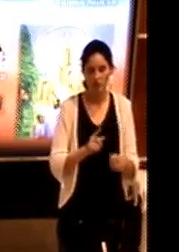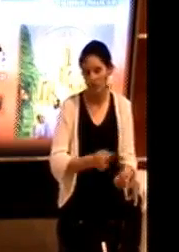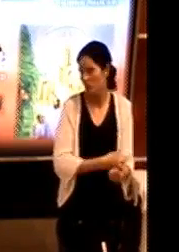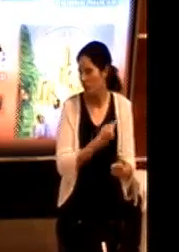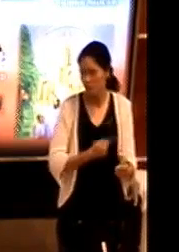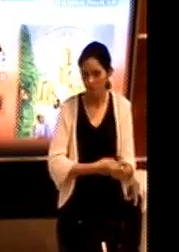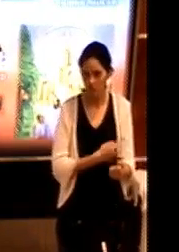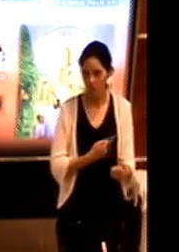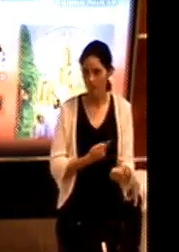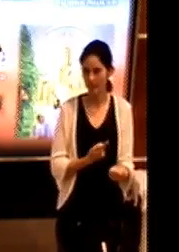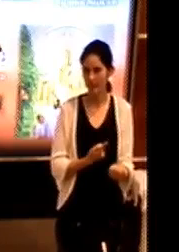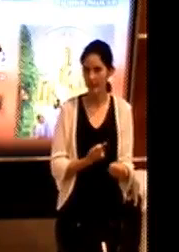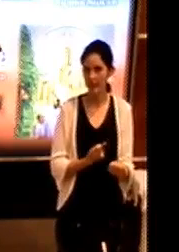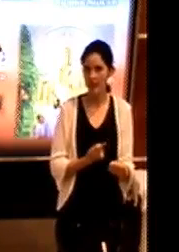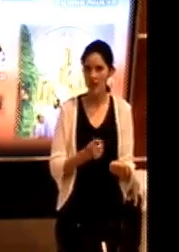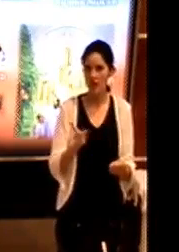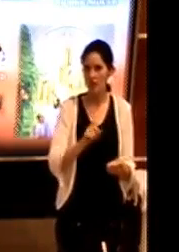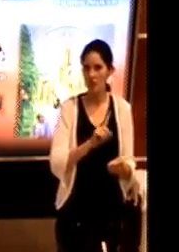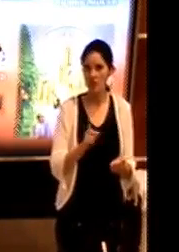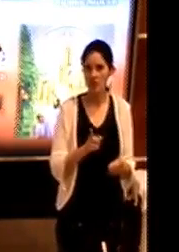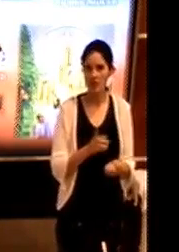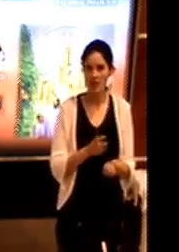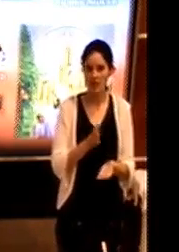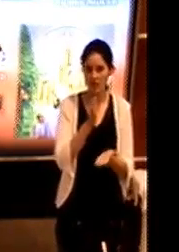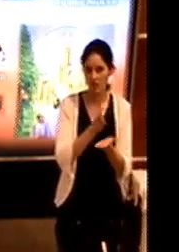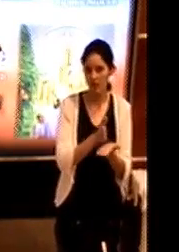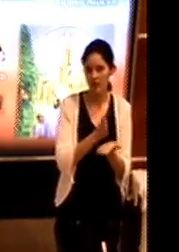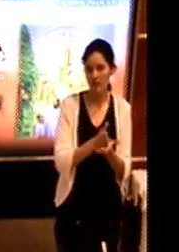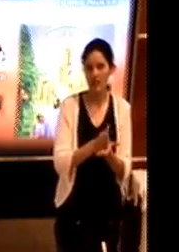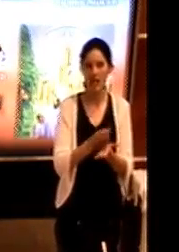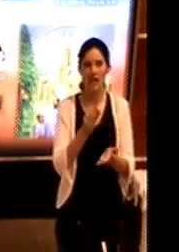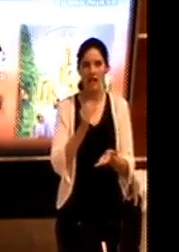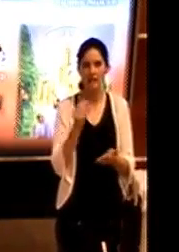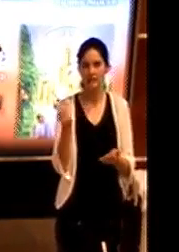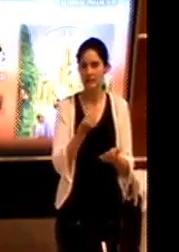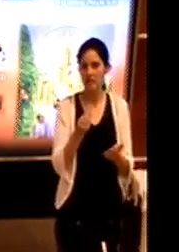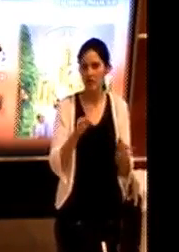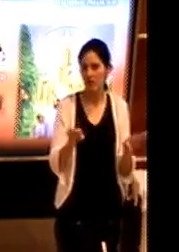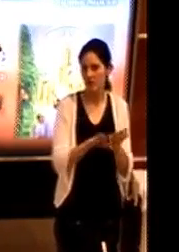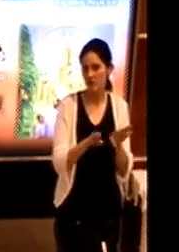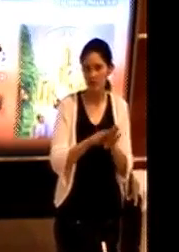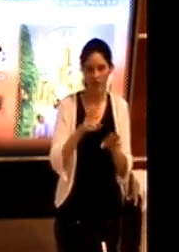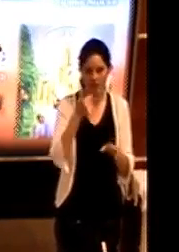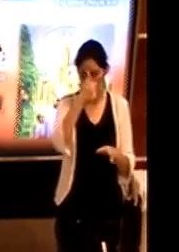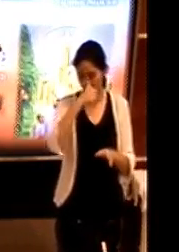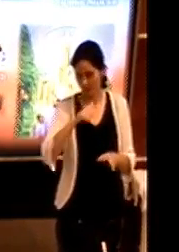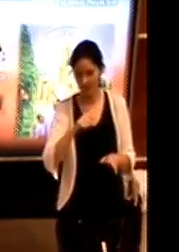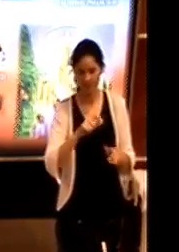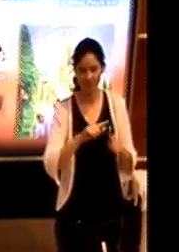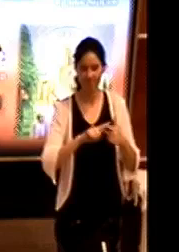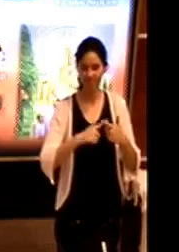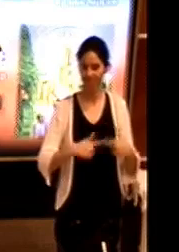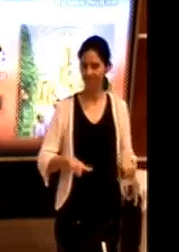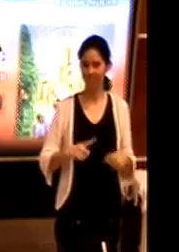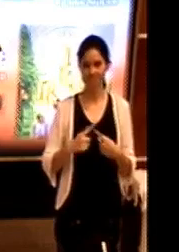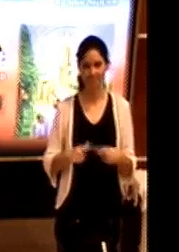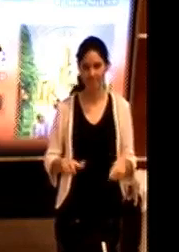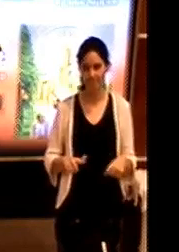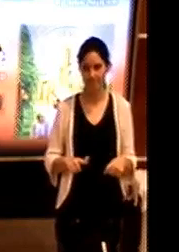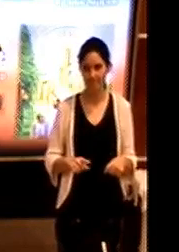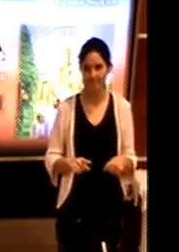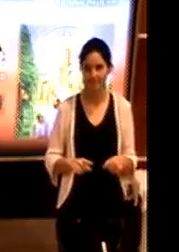asunto de guardar el sábado como el domingo, ¿verdad? ¿Estamos comprendiendo, queridos hermanos? Ahora